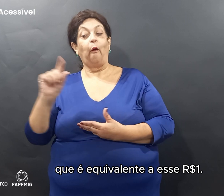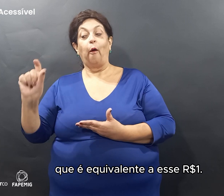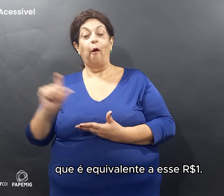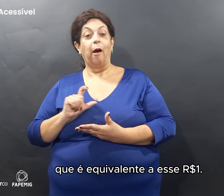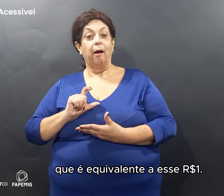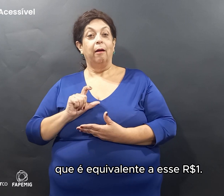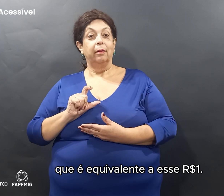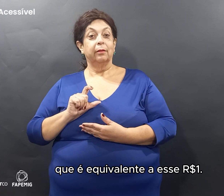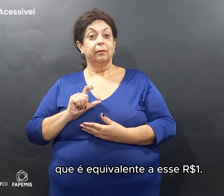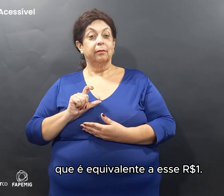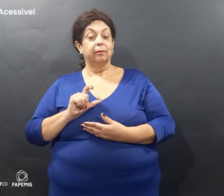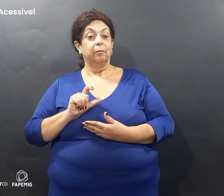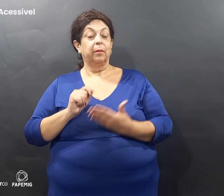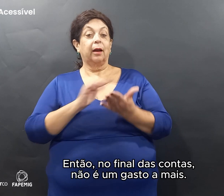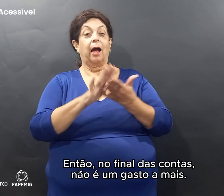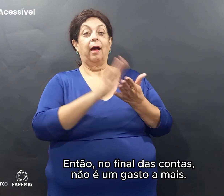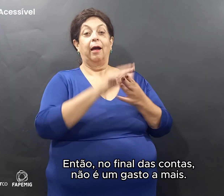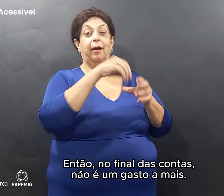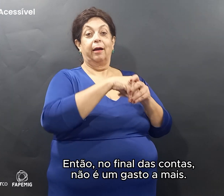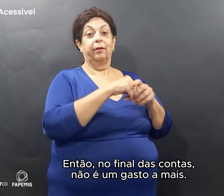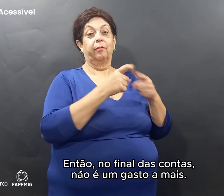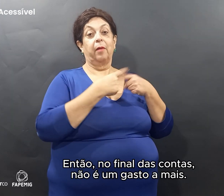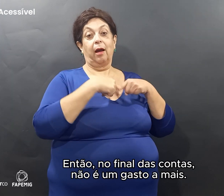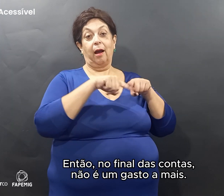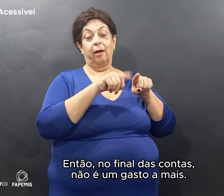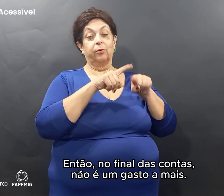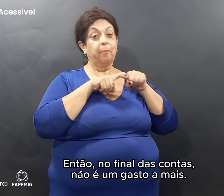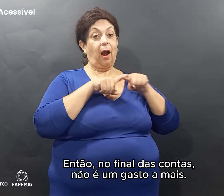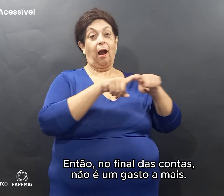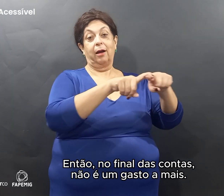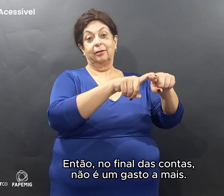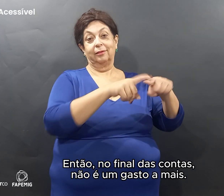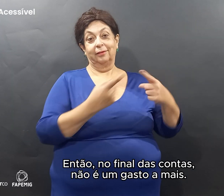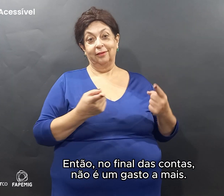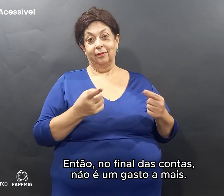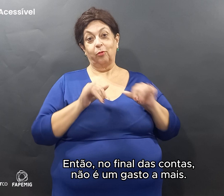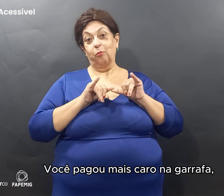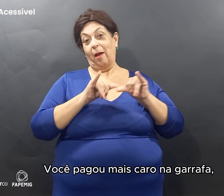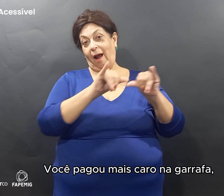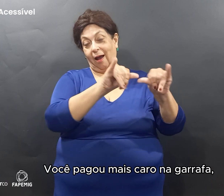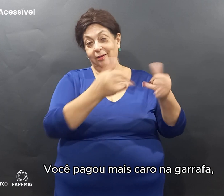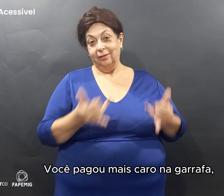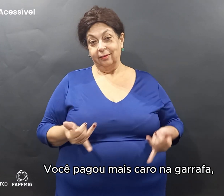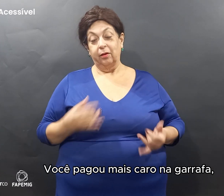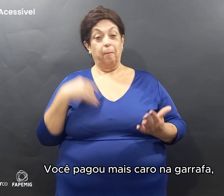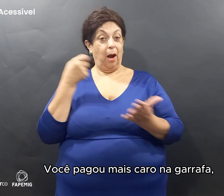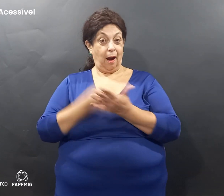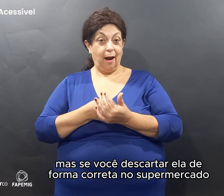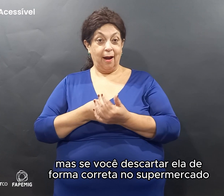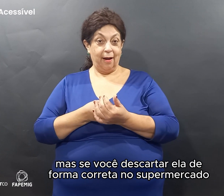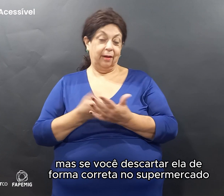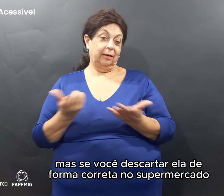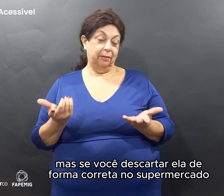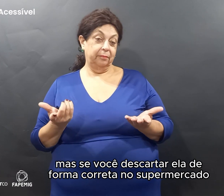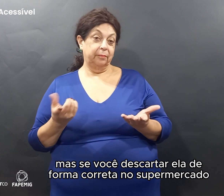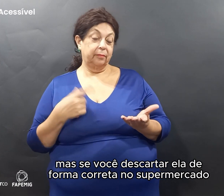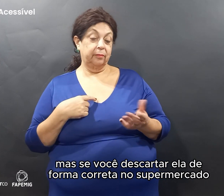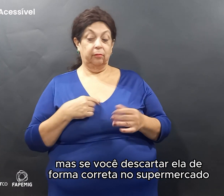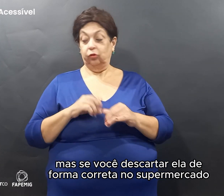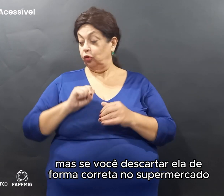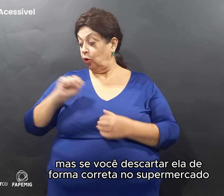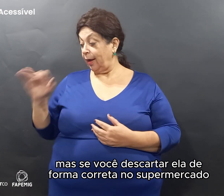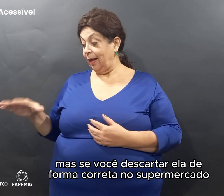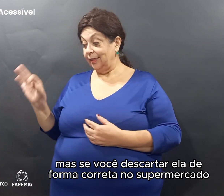equivalente a esse R$1, né? Então, no final das contas, não é um gasto a mais, né? Você pagou mais caro na garrafa, mas se você descartar ela de